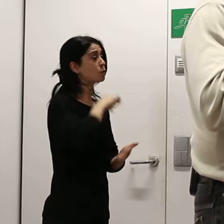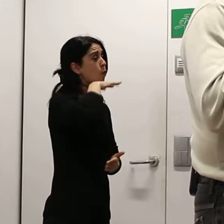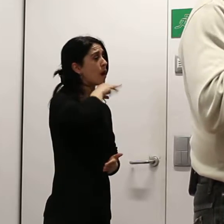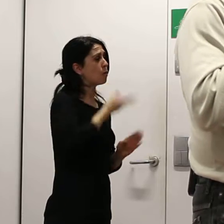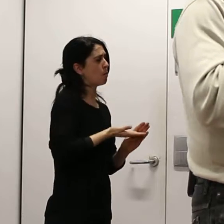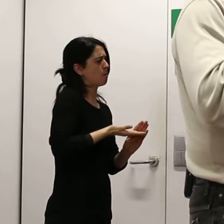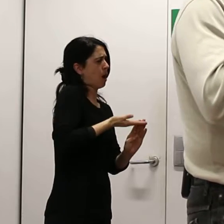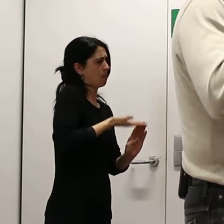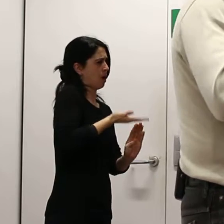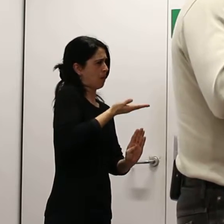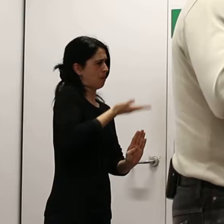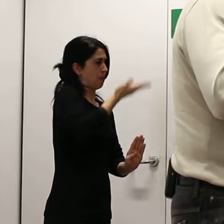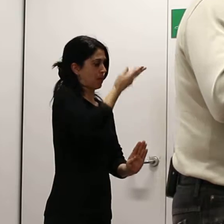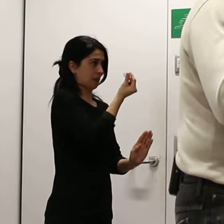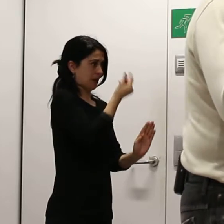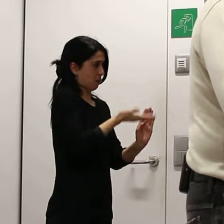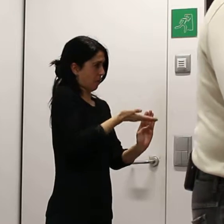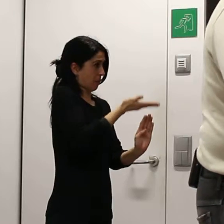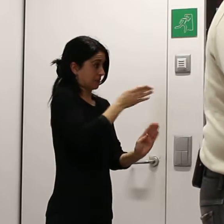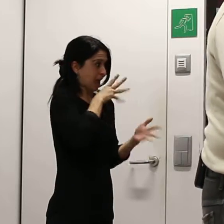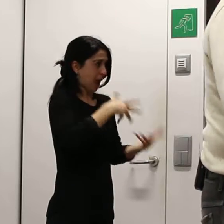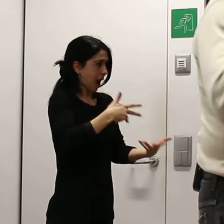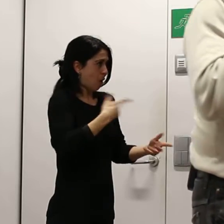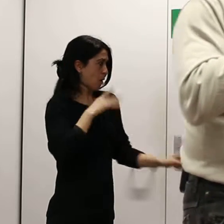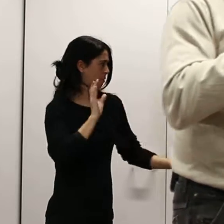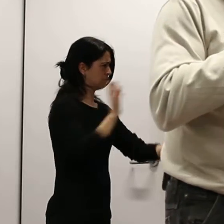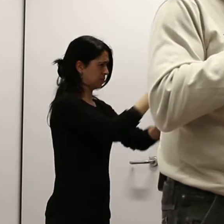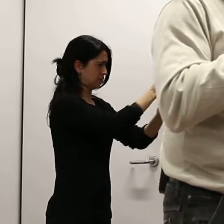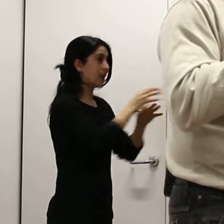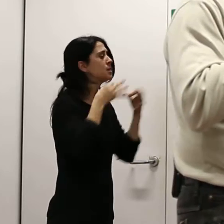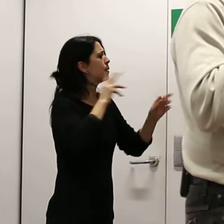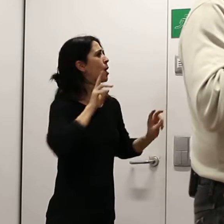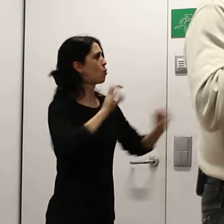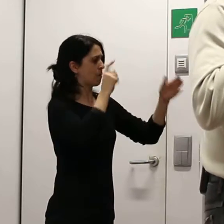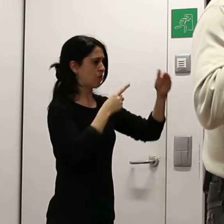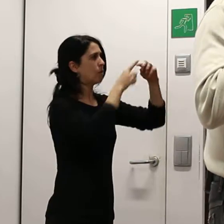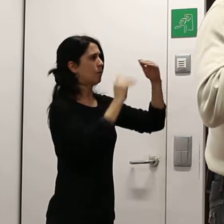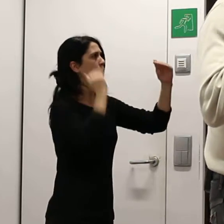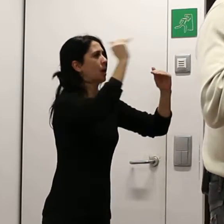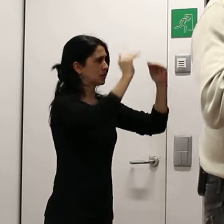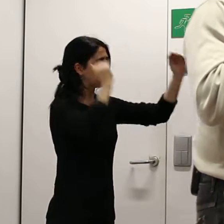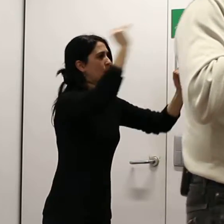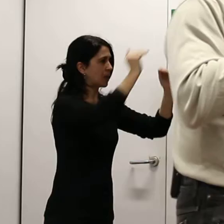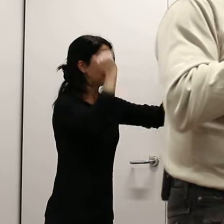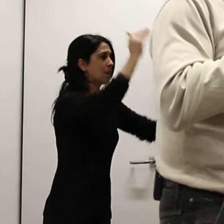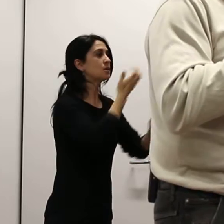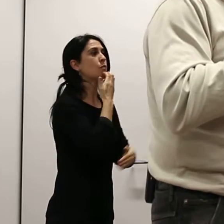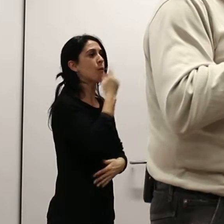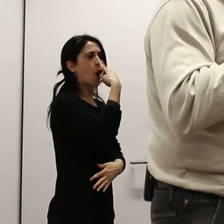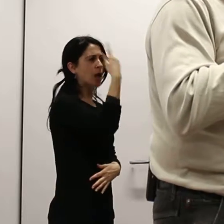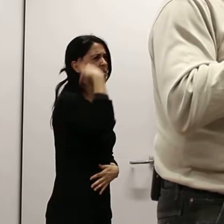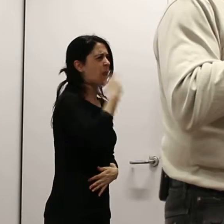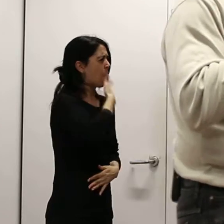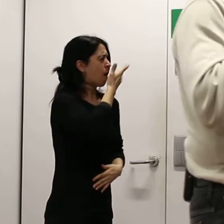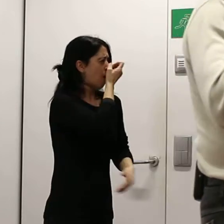y ahora estamos batiendo récords. Pero siempre batimos un nuevo récord, si os fijáis. Siempre es el año más cálido desde que